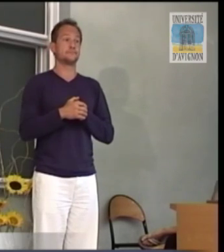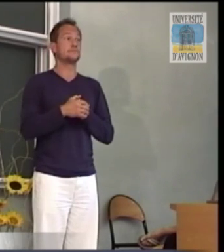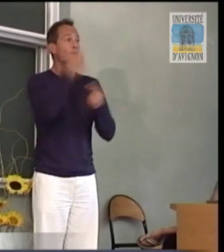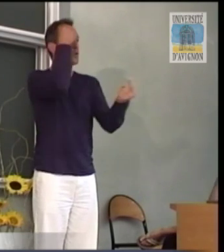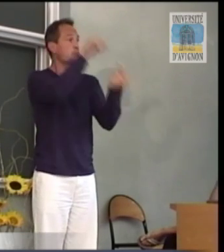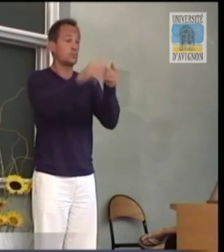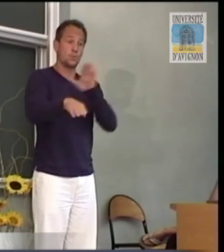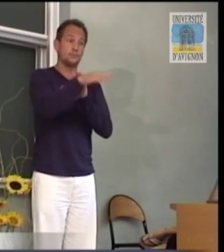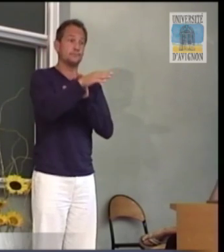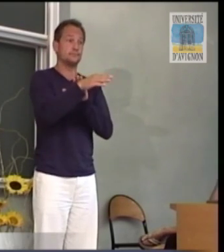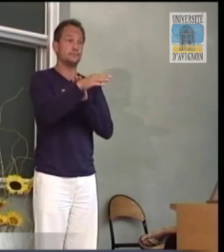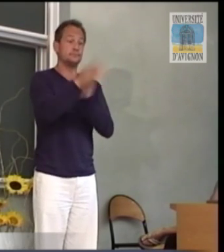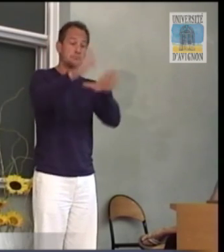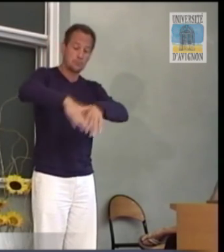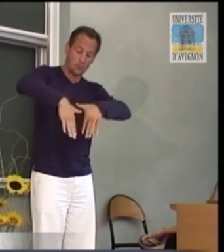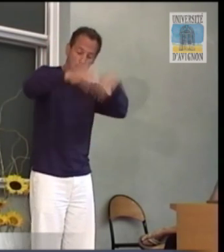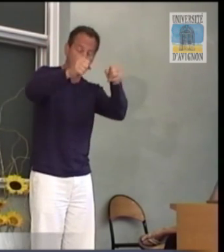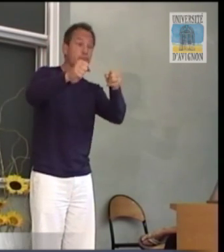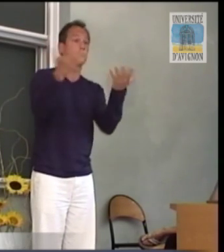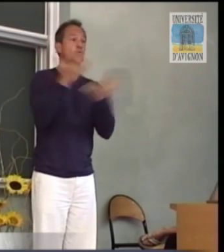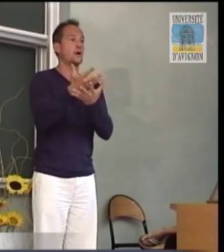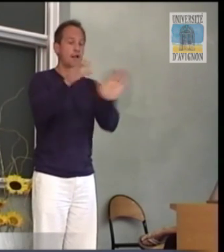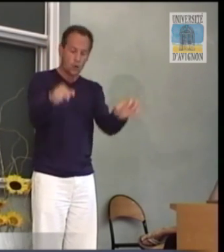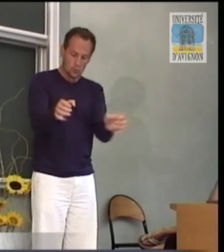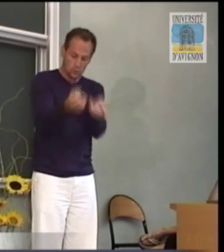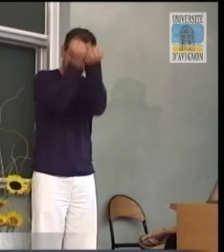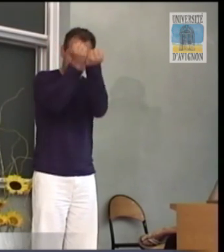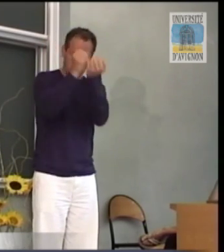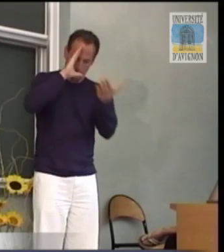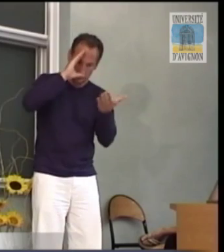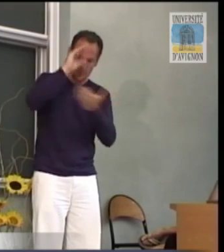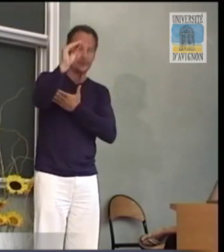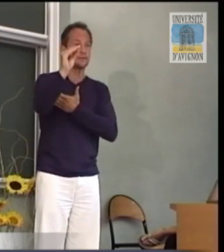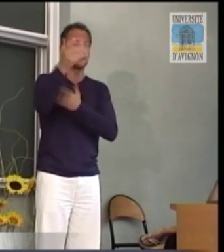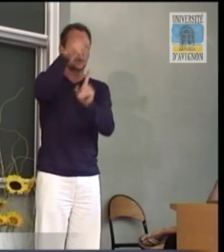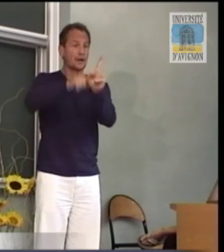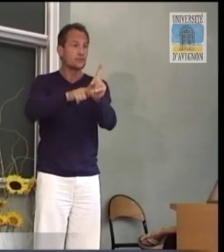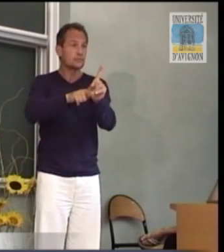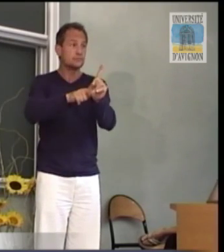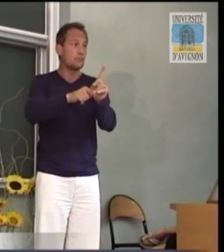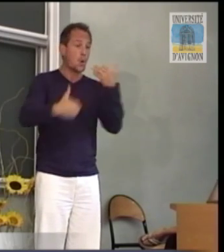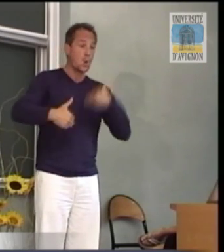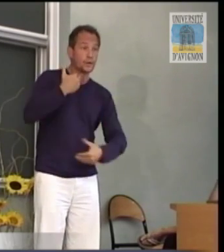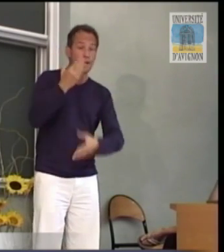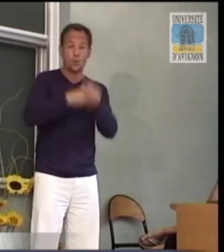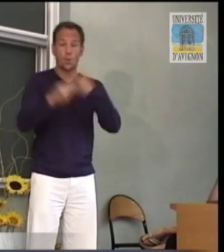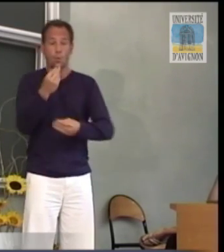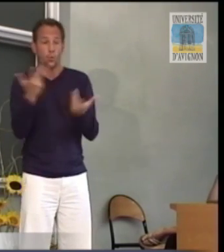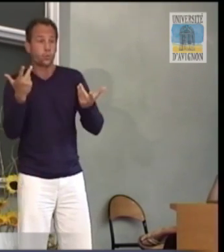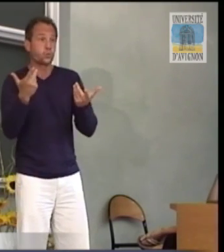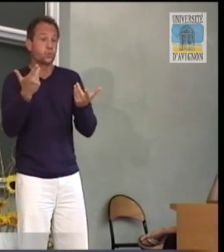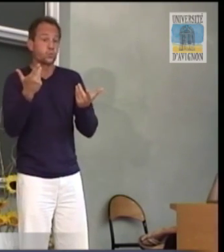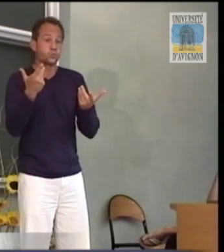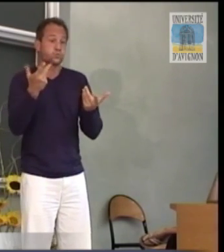de la personne. Parce que c'est ça que vous avez voulu engager. Parce que vous savez que quand cette personne est sur scène, elle casse la